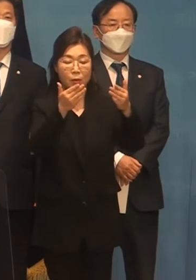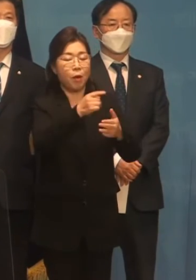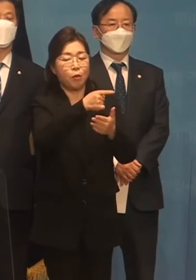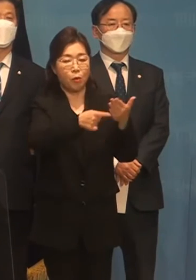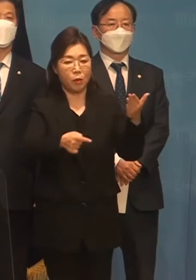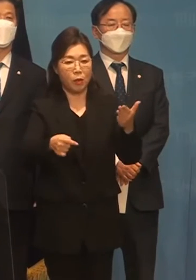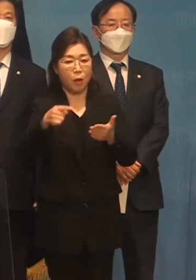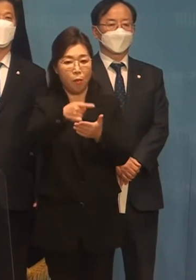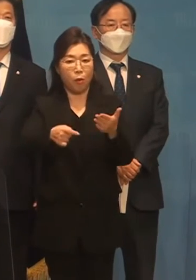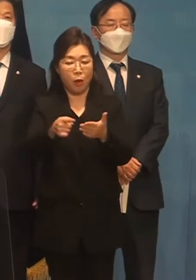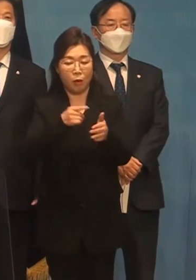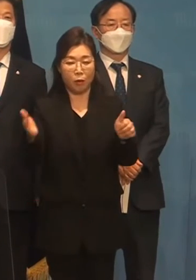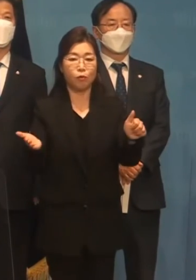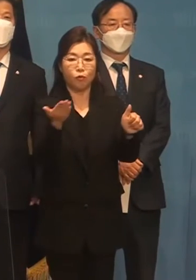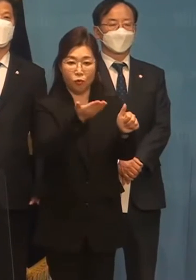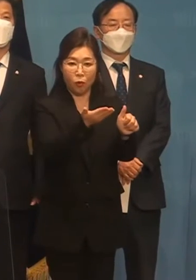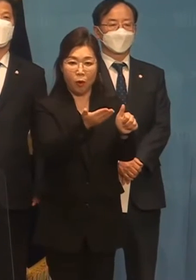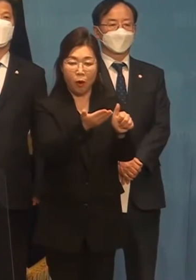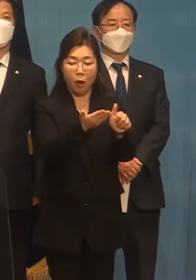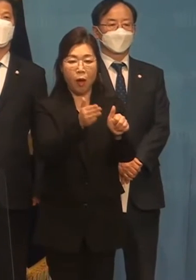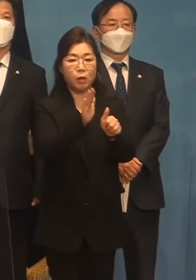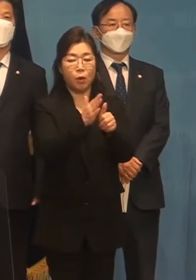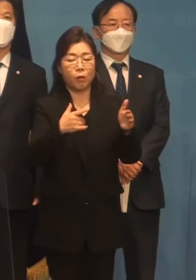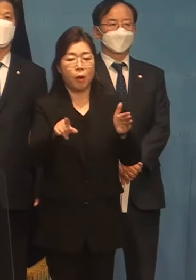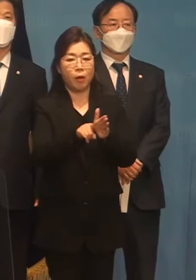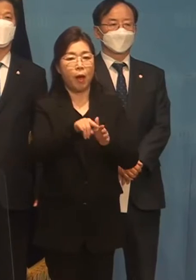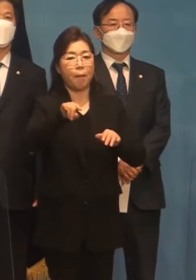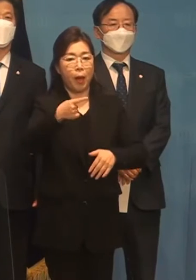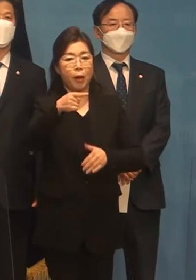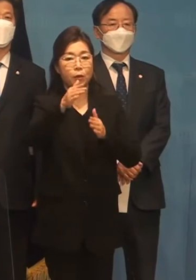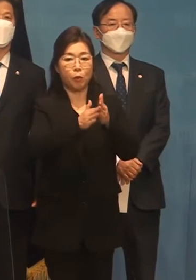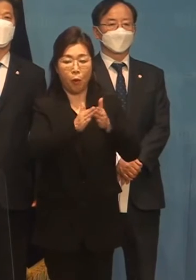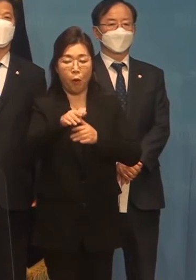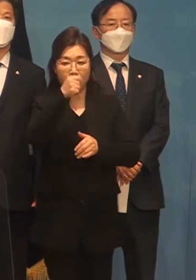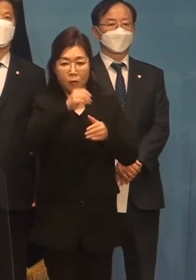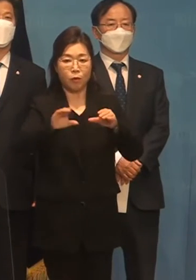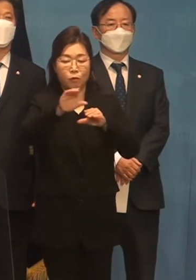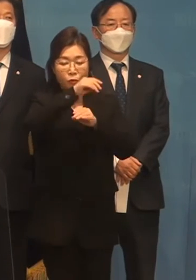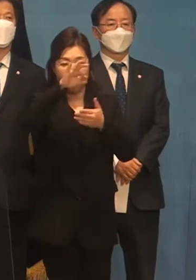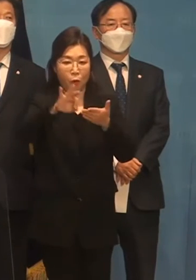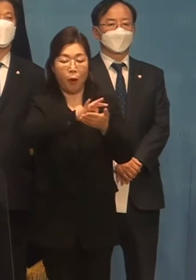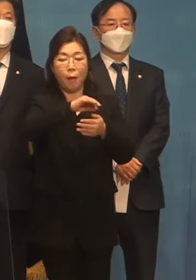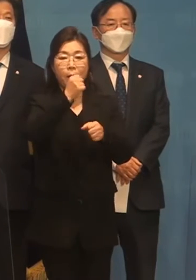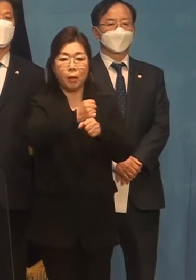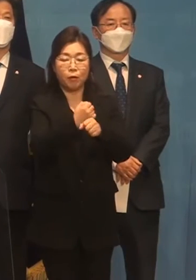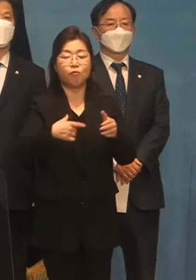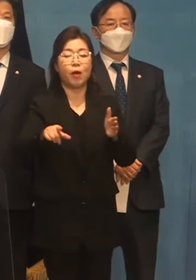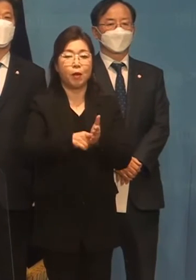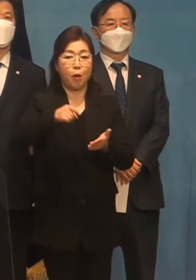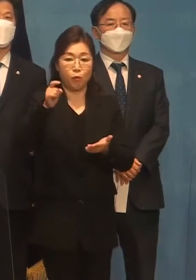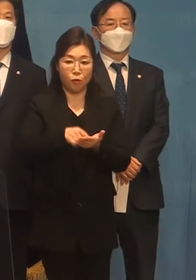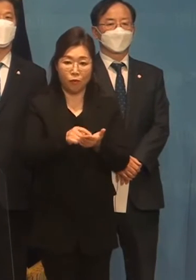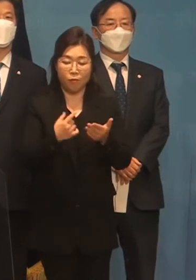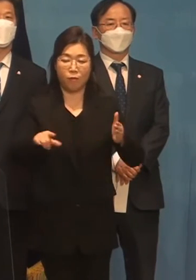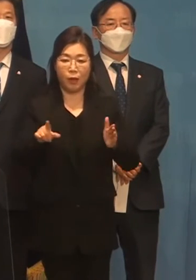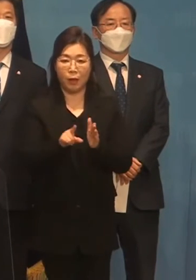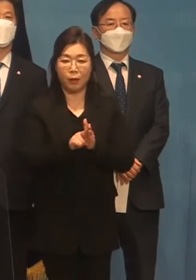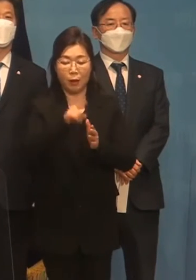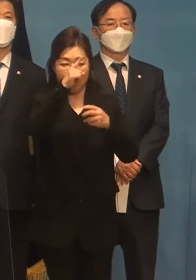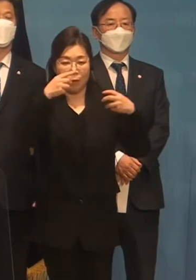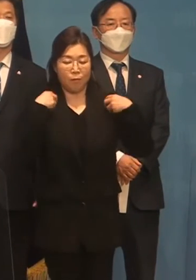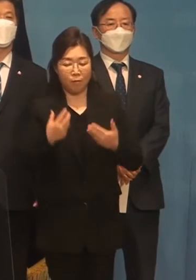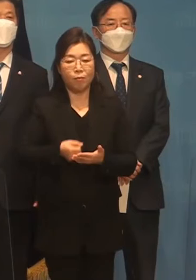코로나 손실과 지원을 위한 100조 원 규모의 추경을 편성할 것을 촉구하는